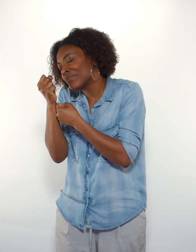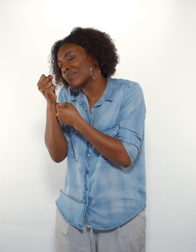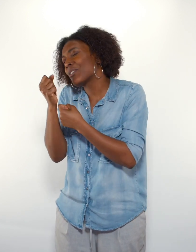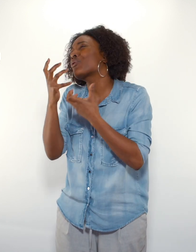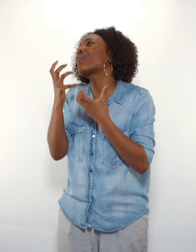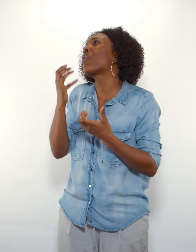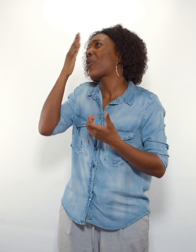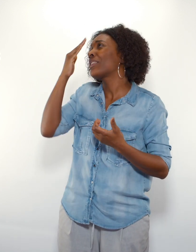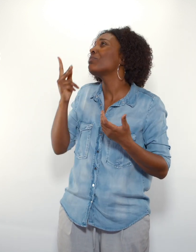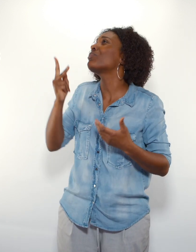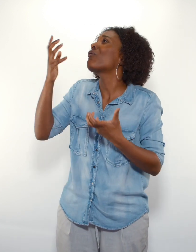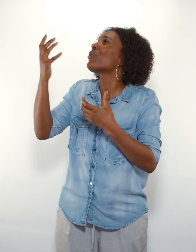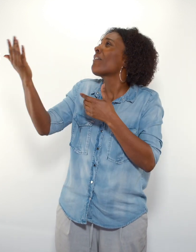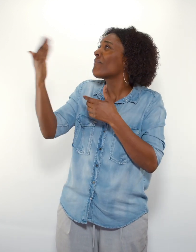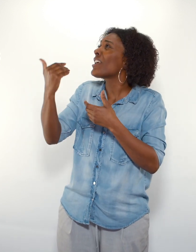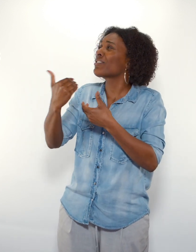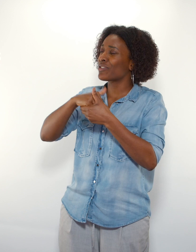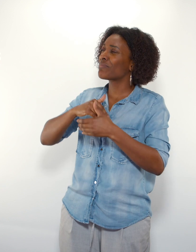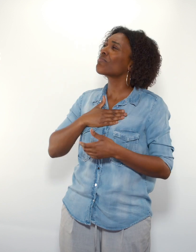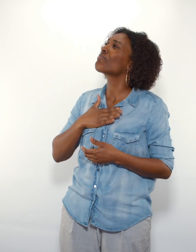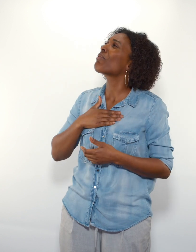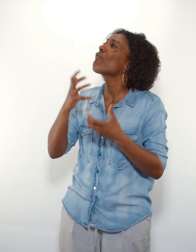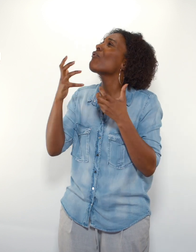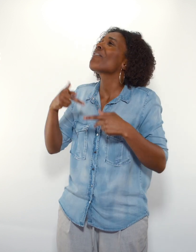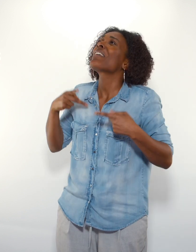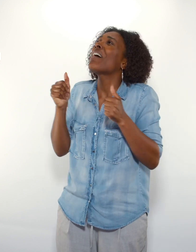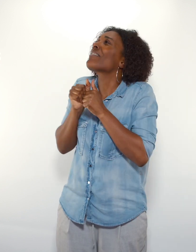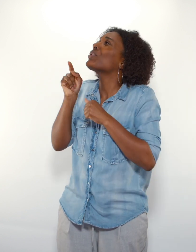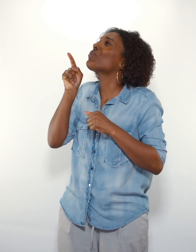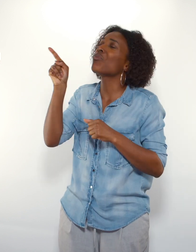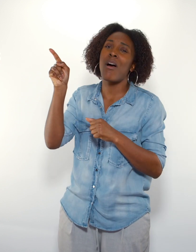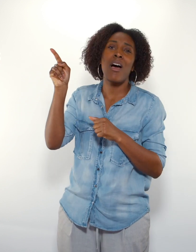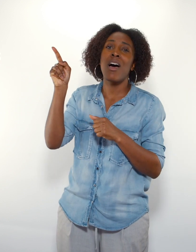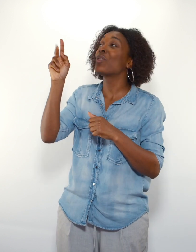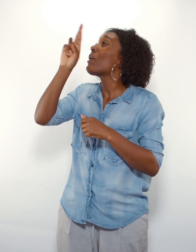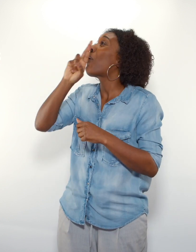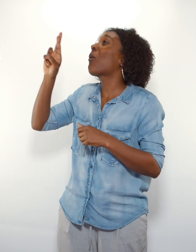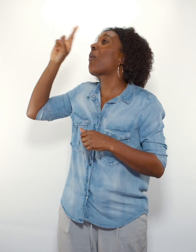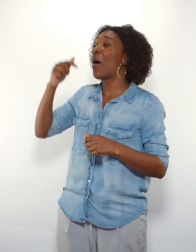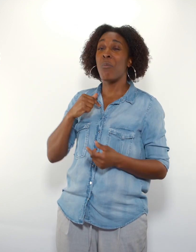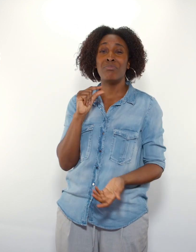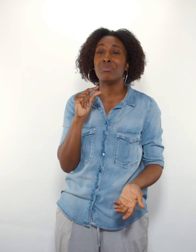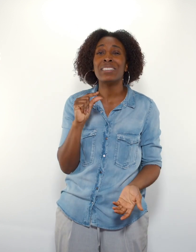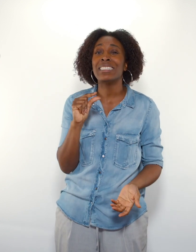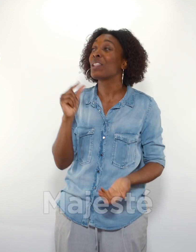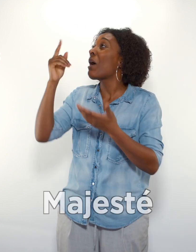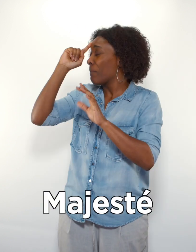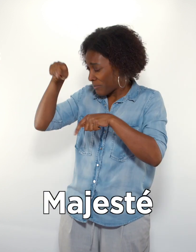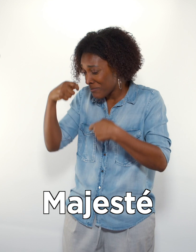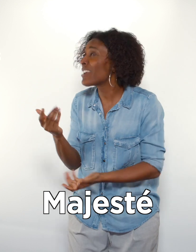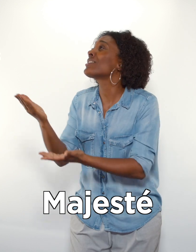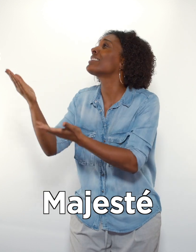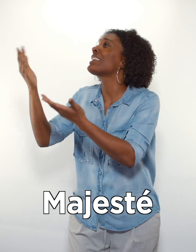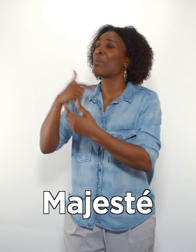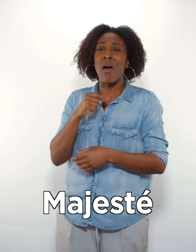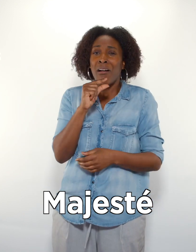te connaître plus. Je veux que tu viennes chez moi. Je veux que tu habites chez moi. Je veux vivre avec toi. Tu es le roi, je ne suis rien. Tu es sa majesté, je